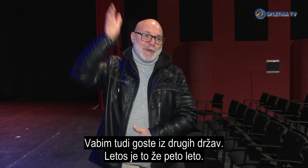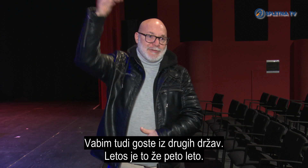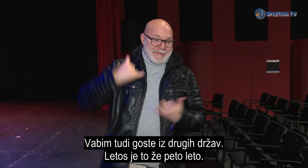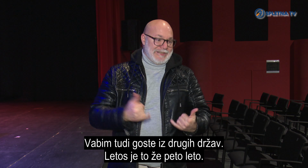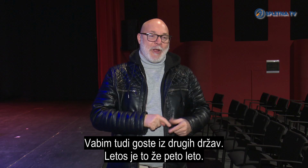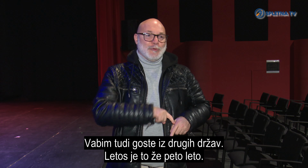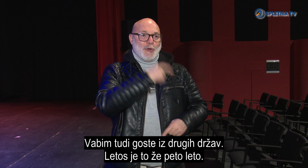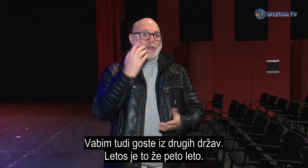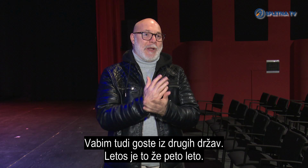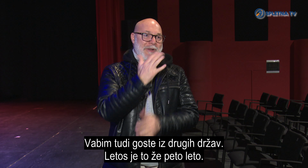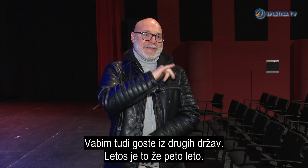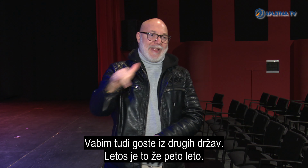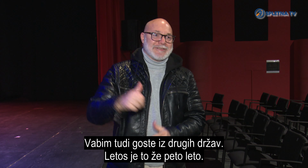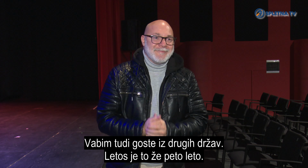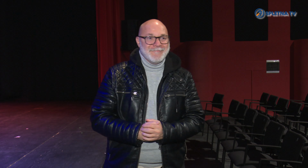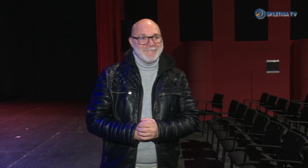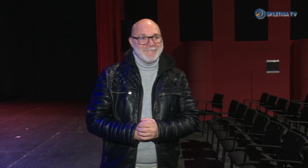Letos je to že 5. leto.